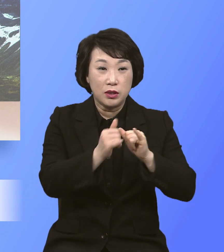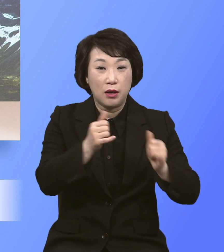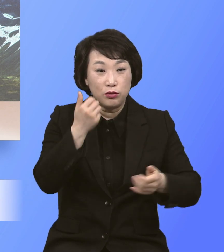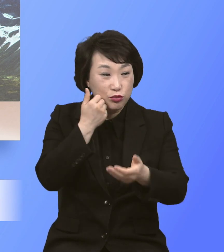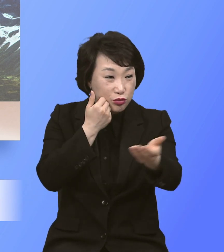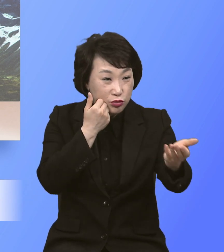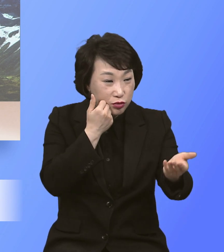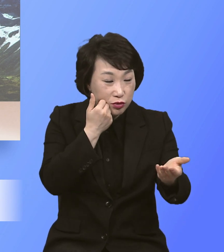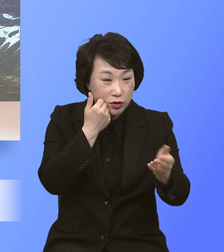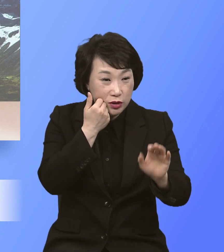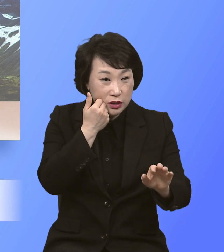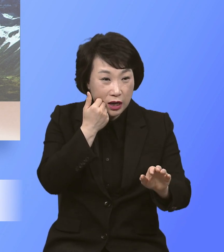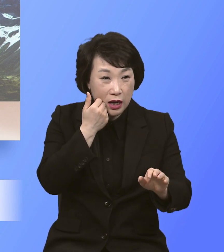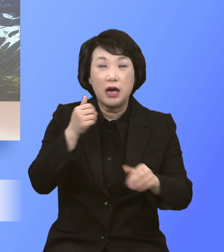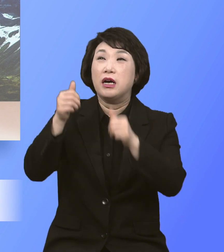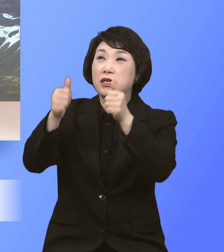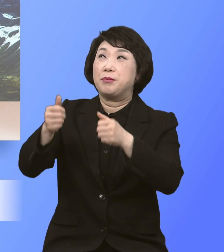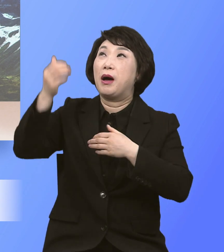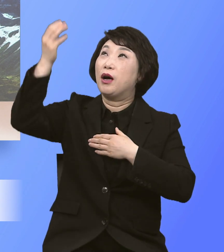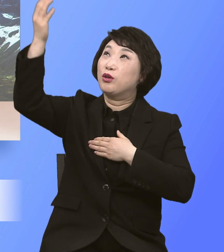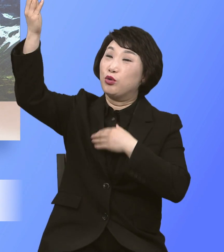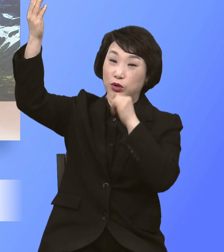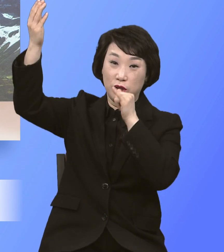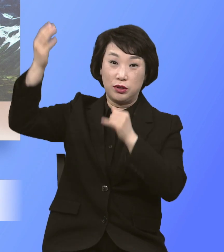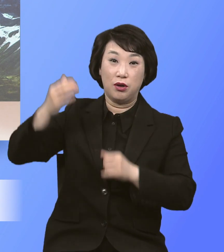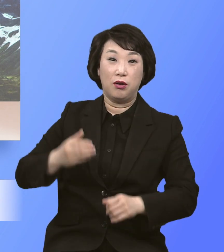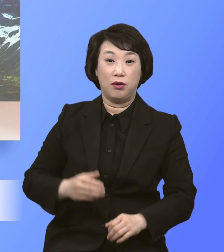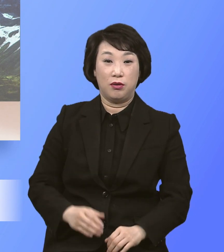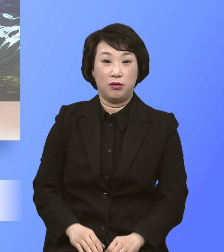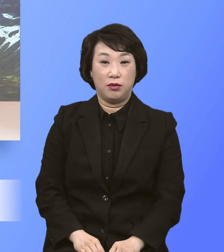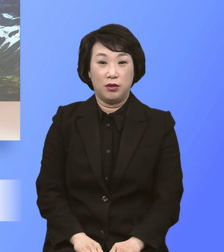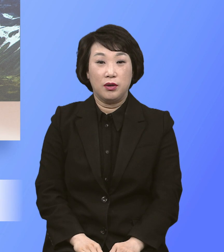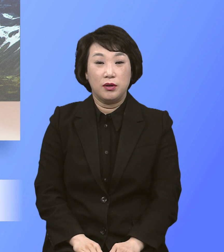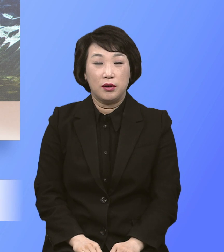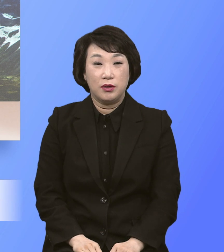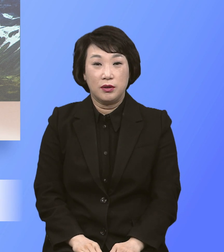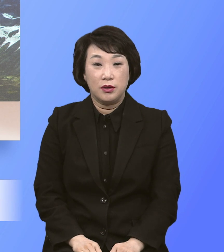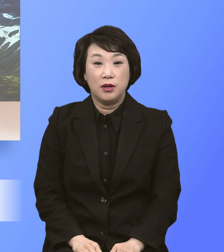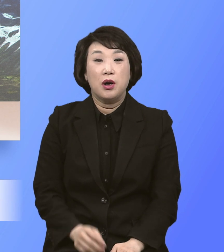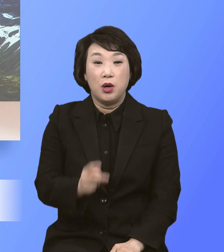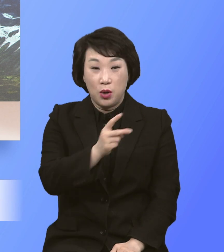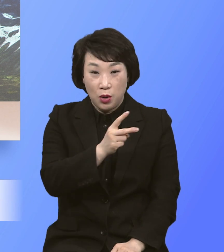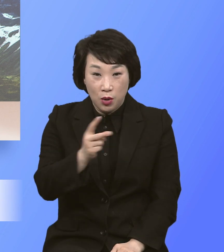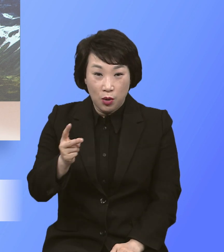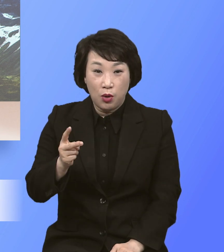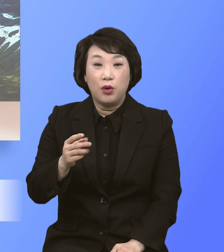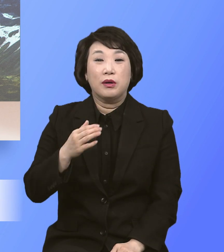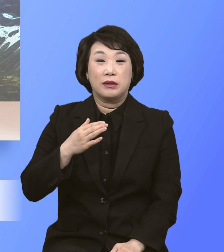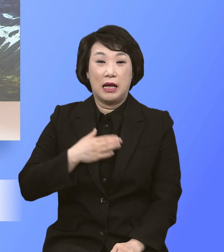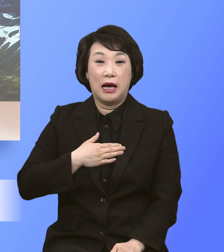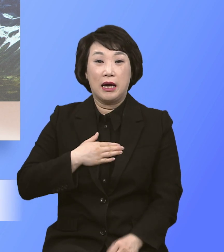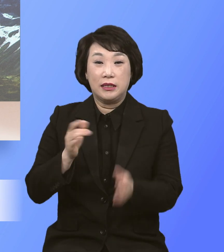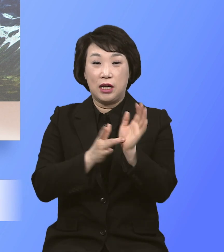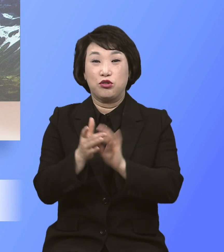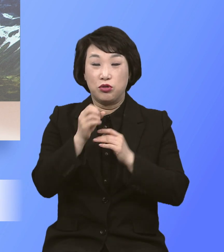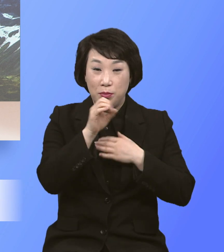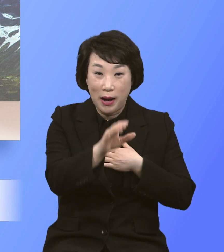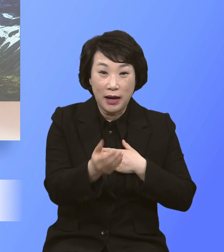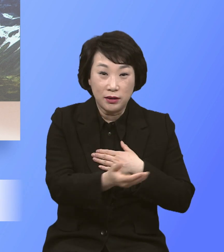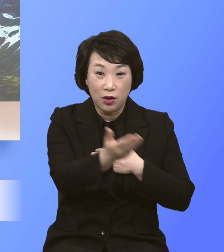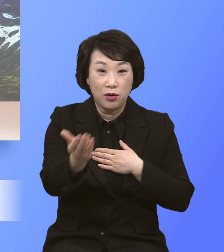아니하는 자를 심판할 이가 있으니 나의 한 그